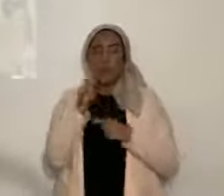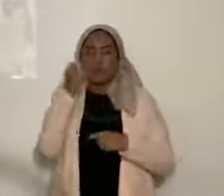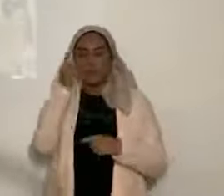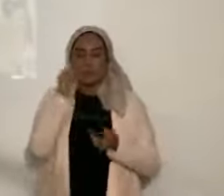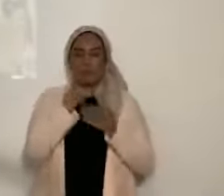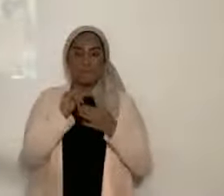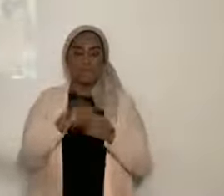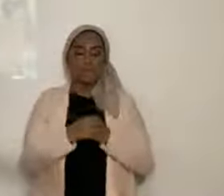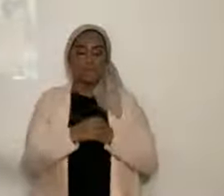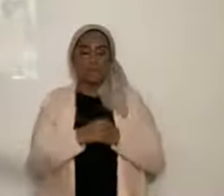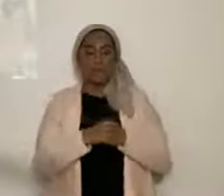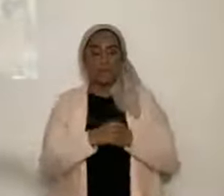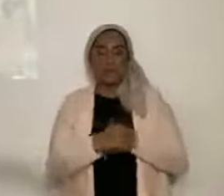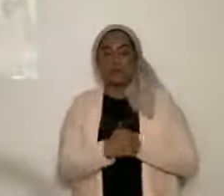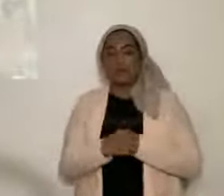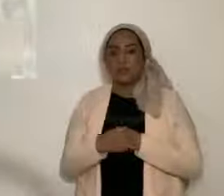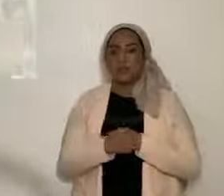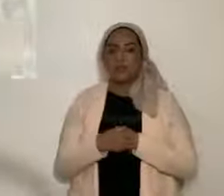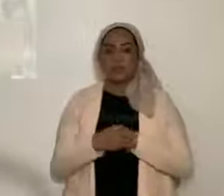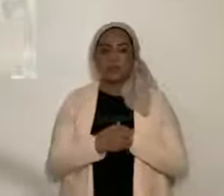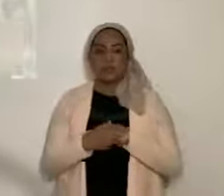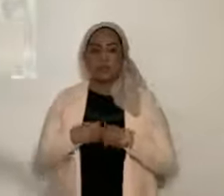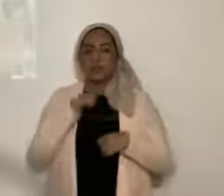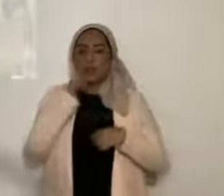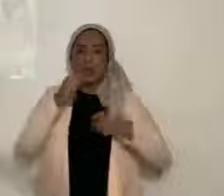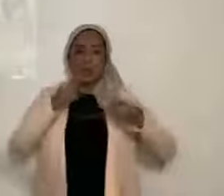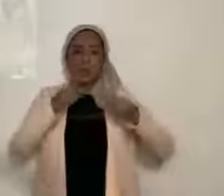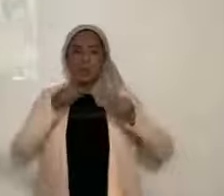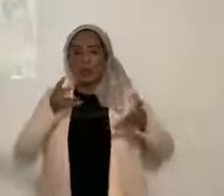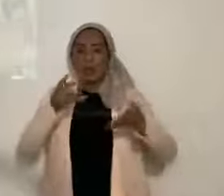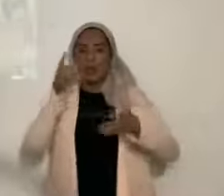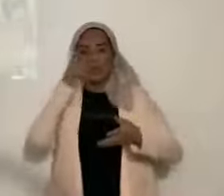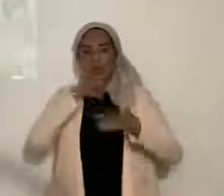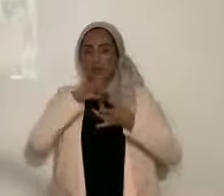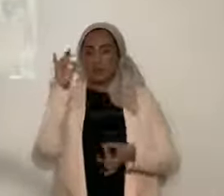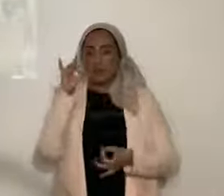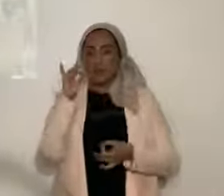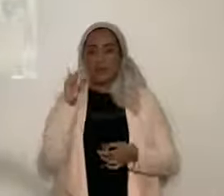esto. No fue un mensaje al Espíritu.